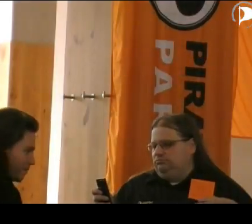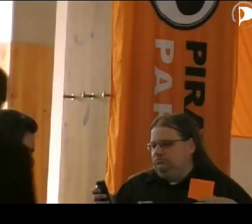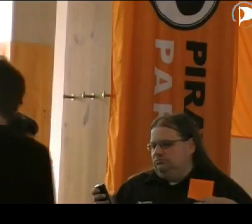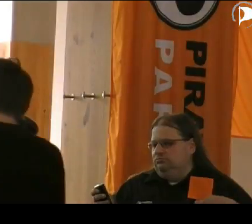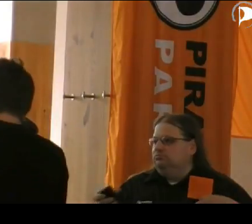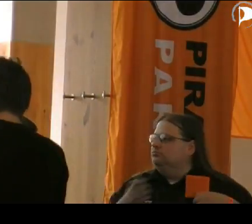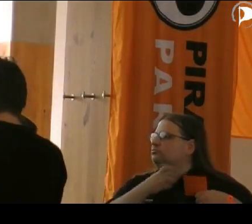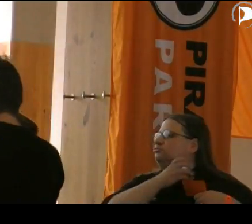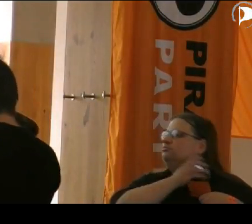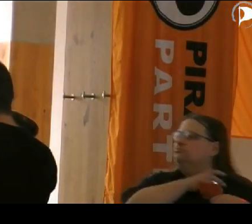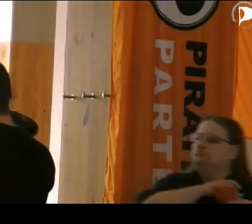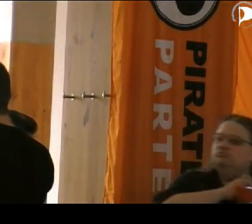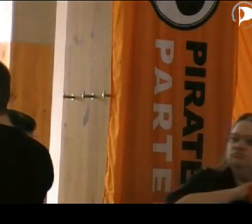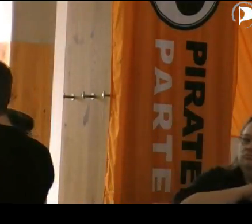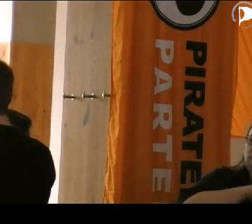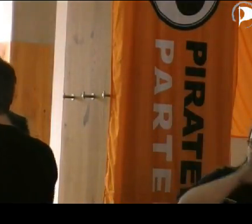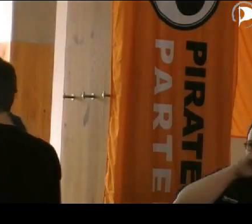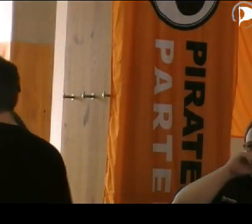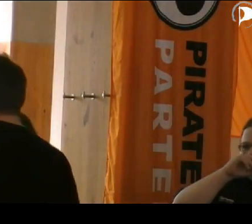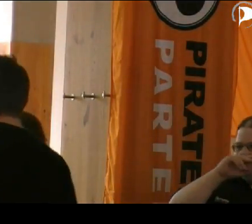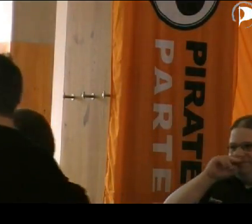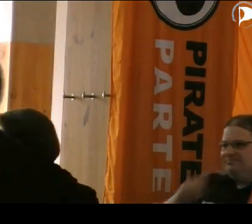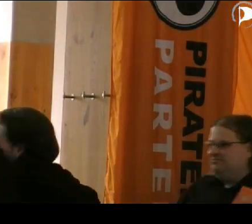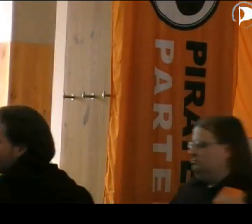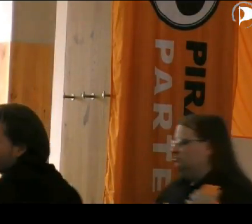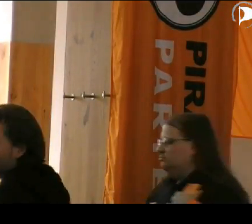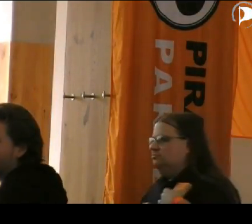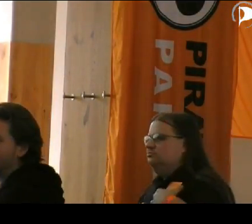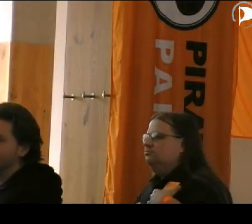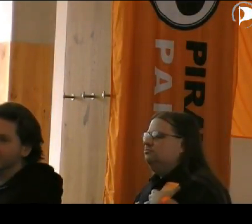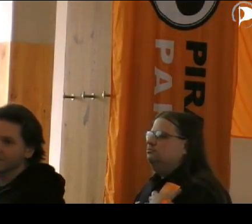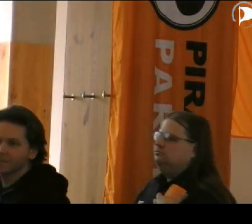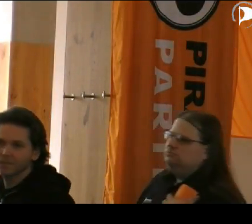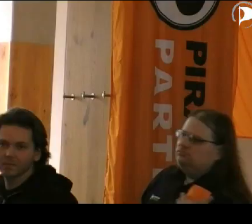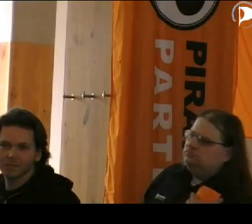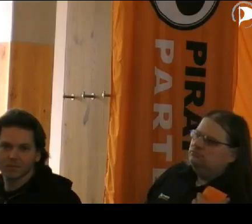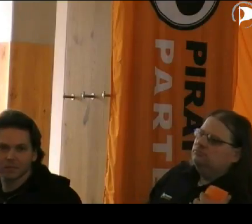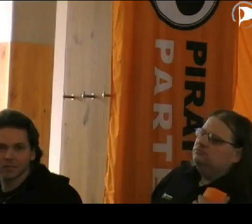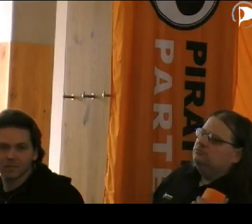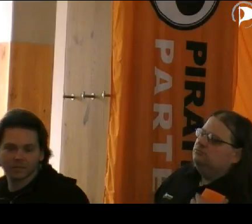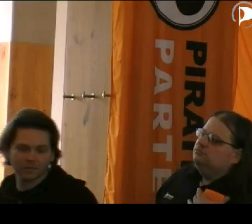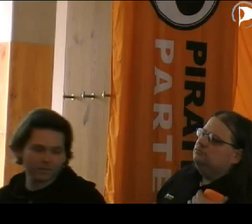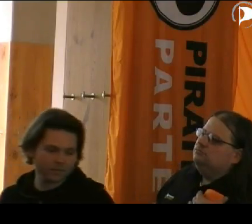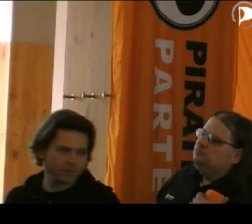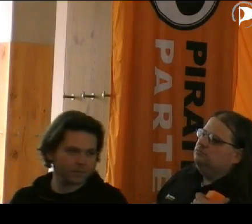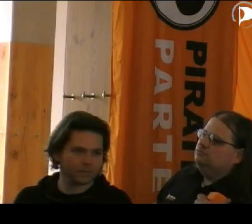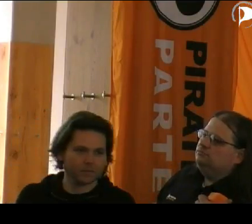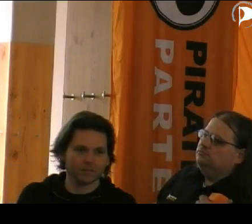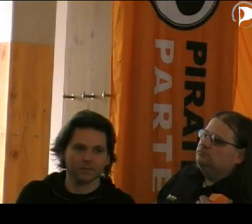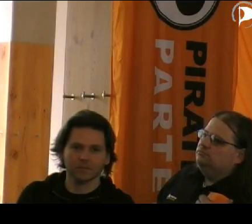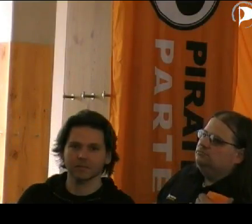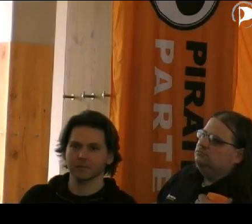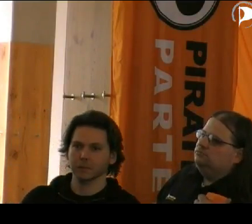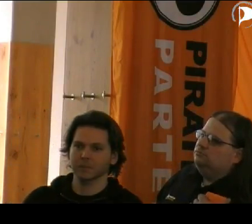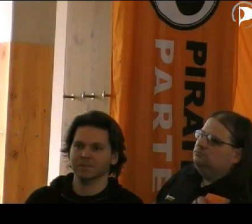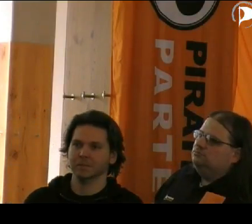juli um 14 tage der beziehungsstress gestützt wird gibt es falls sich sebastian